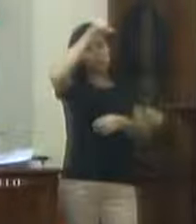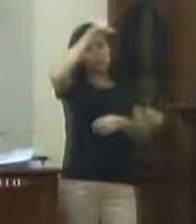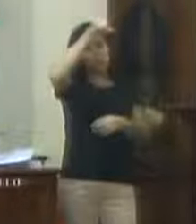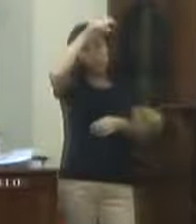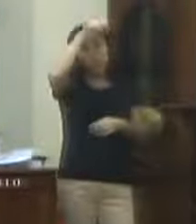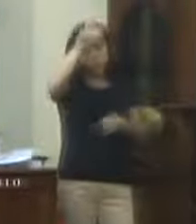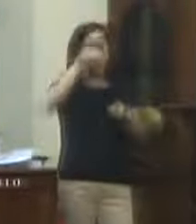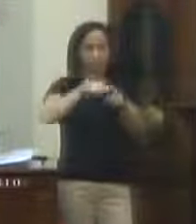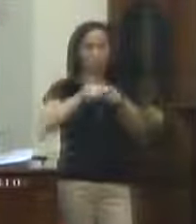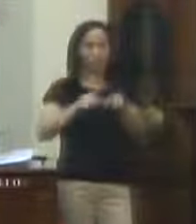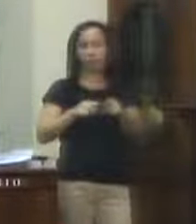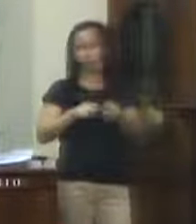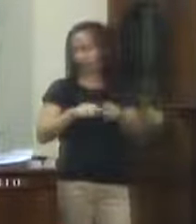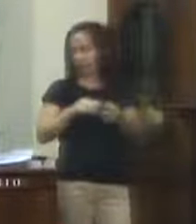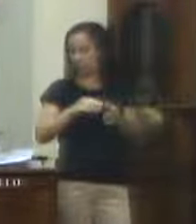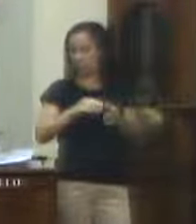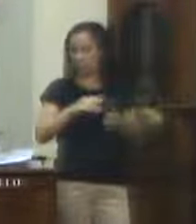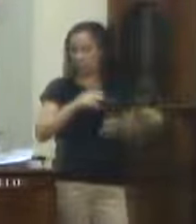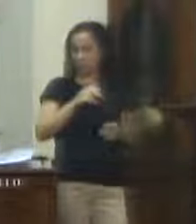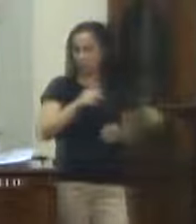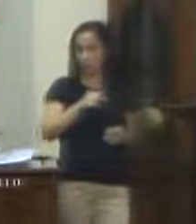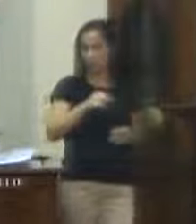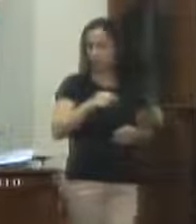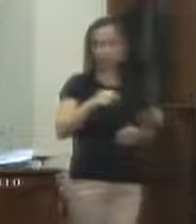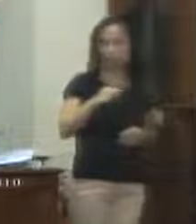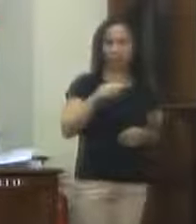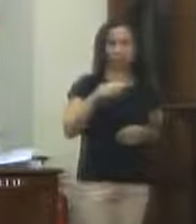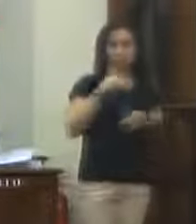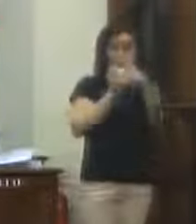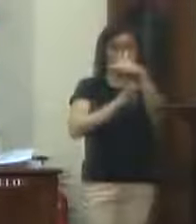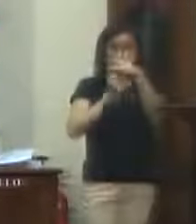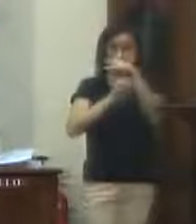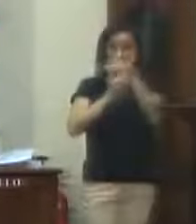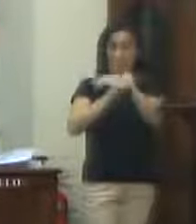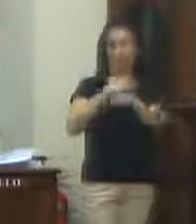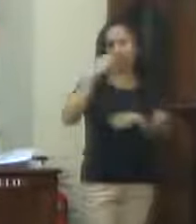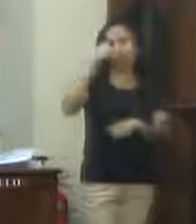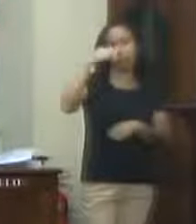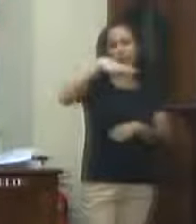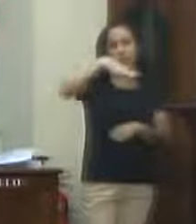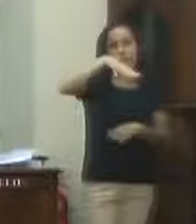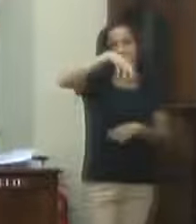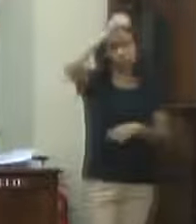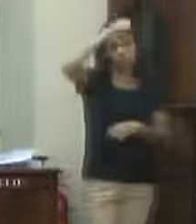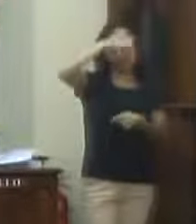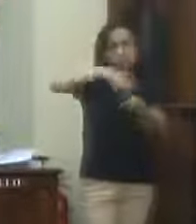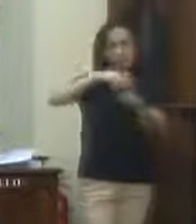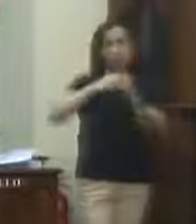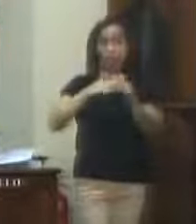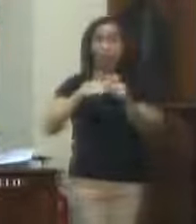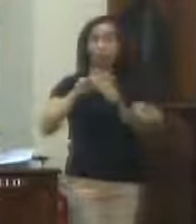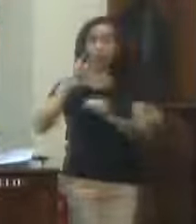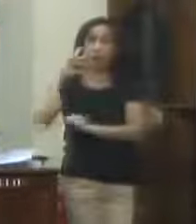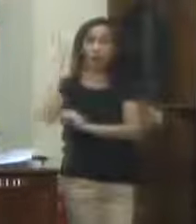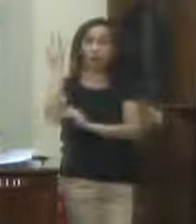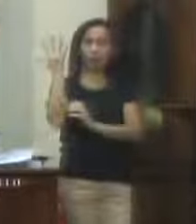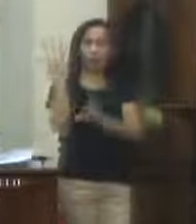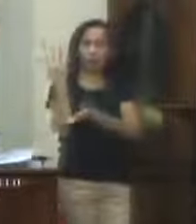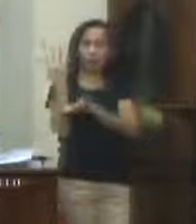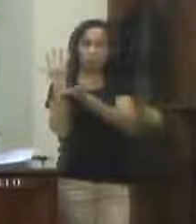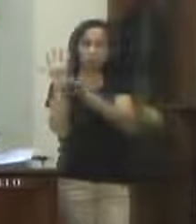Senhoria o encaminhamento do presente requerimento à Light, Serviço de Eletricidade, solicitando-lhe a poda às árvores da